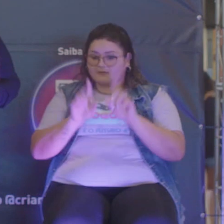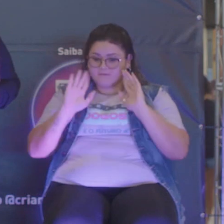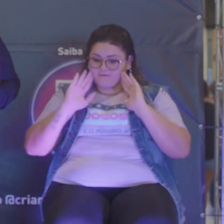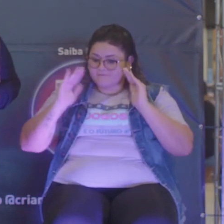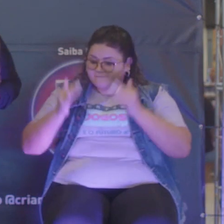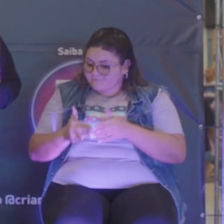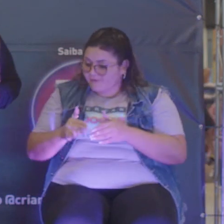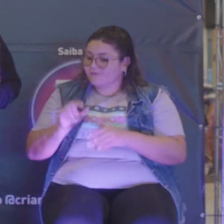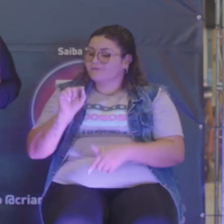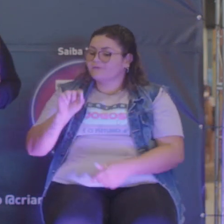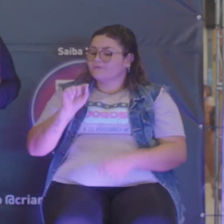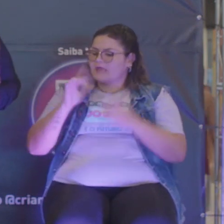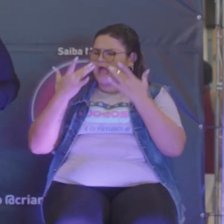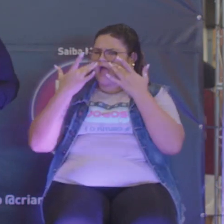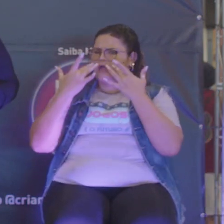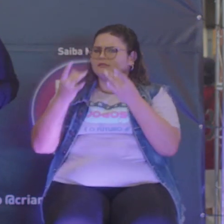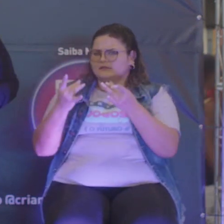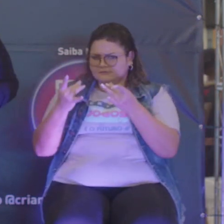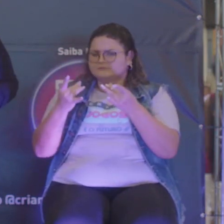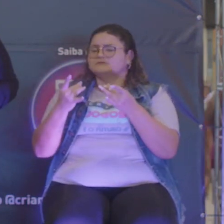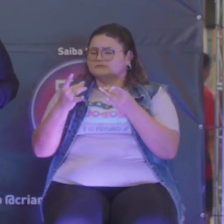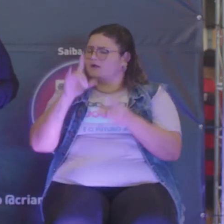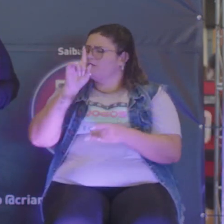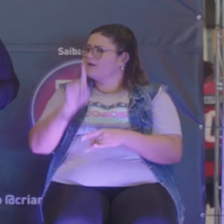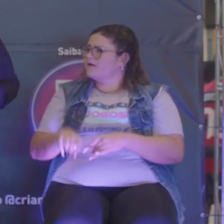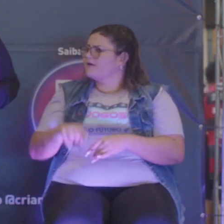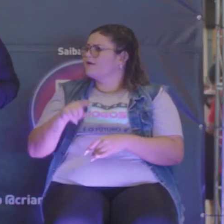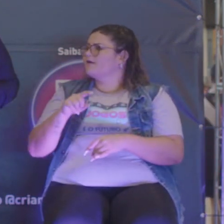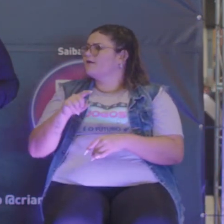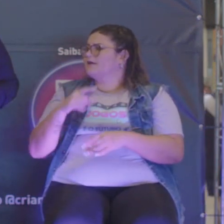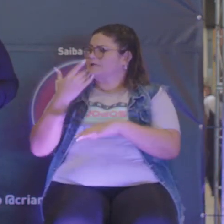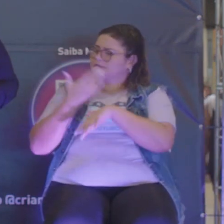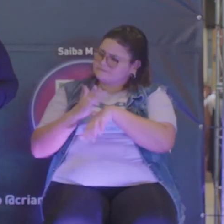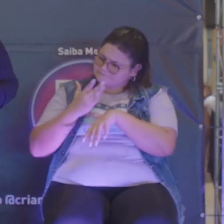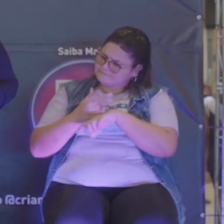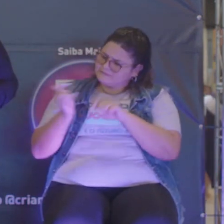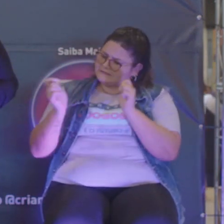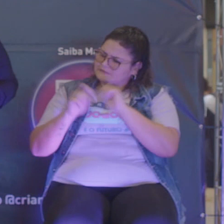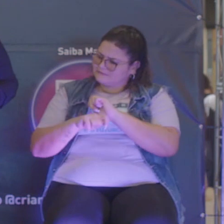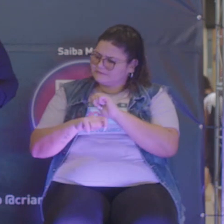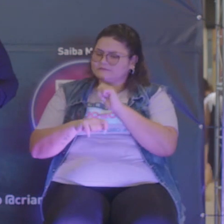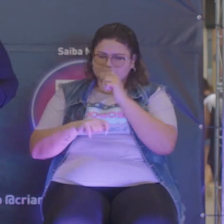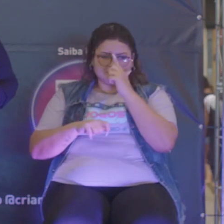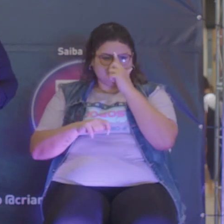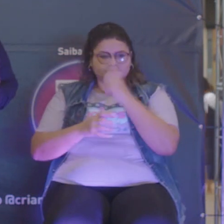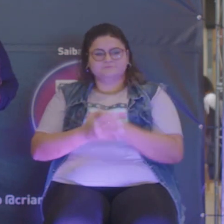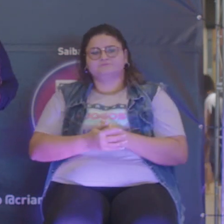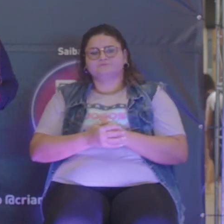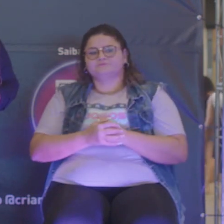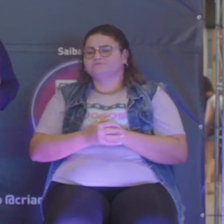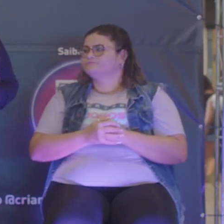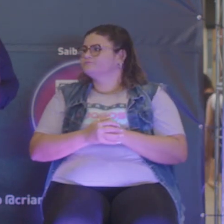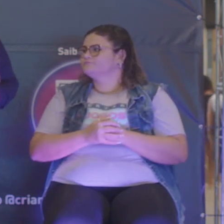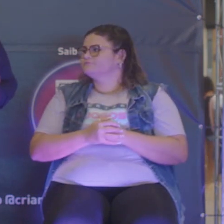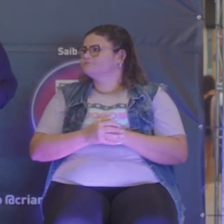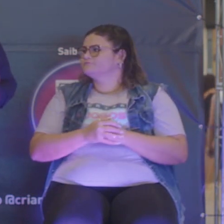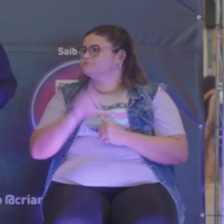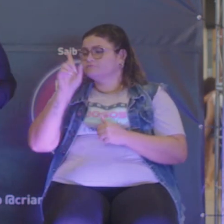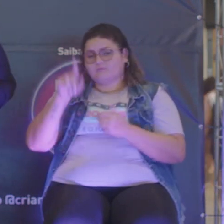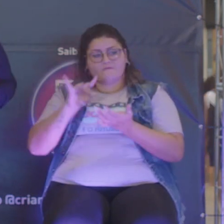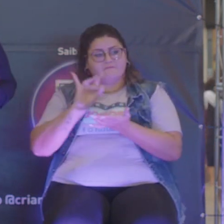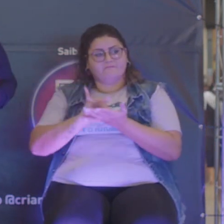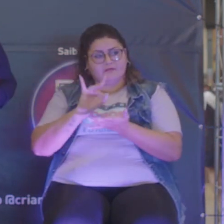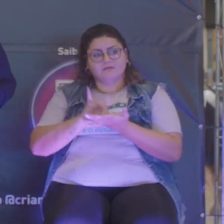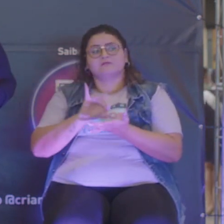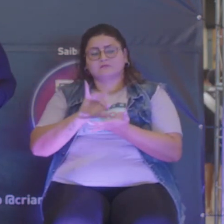do foco, da atenção. Então, esse tipo de coisa é treinável, né? Eu não estou falando só para florear aqui, mas essa é a